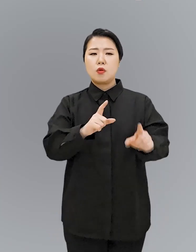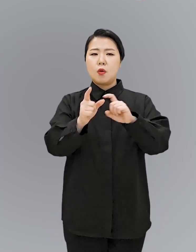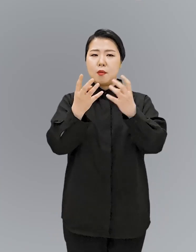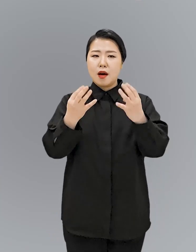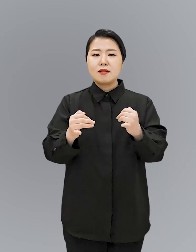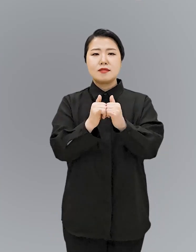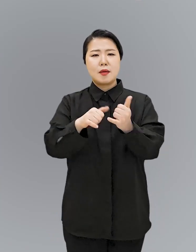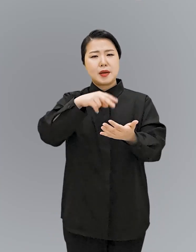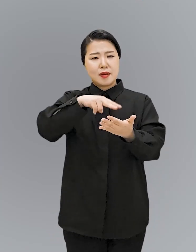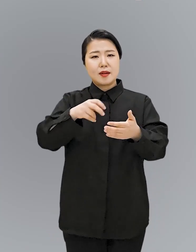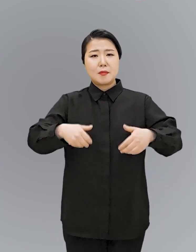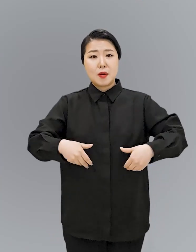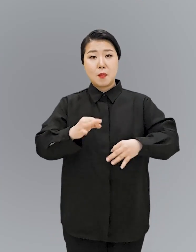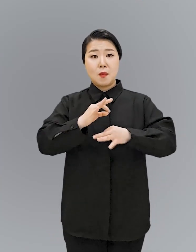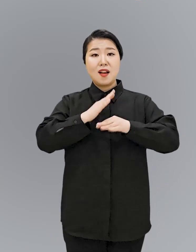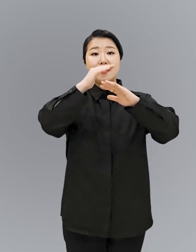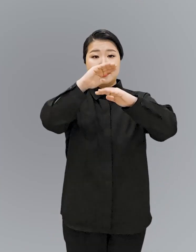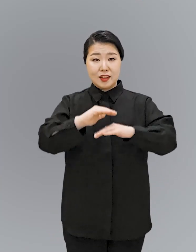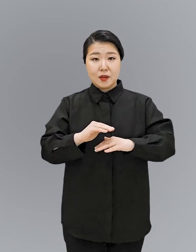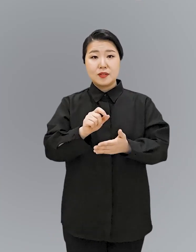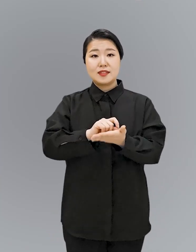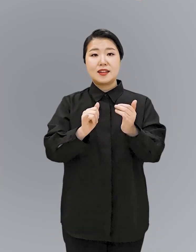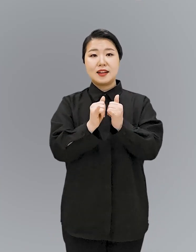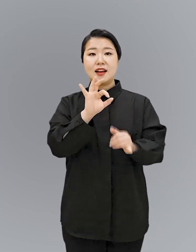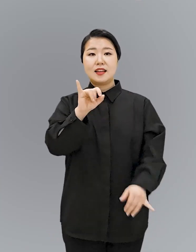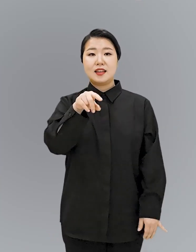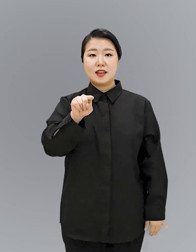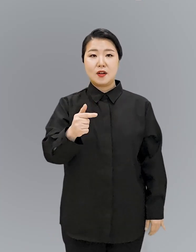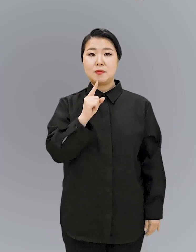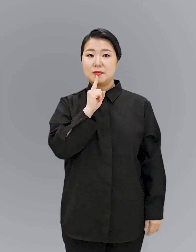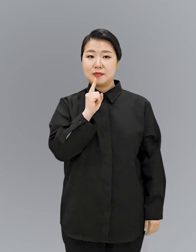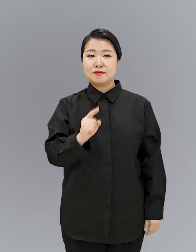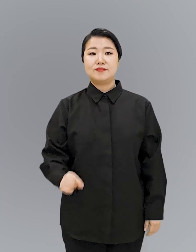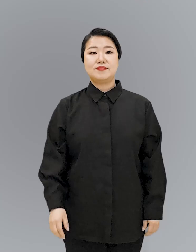더 많은 독자들이 읽어야 할 놀라운 작품. 이언